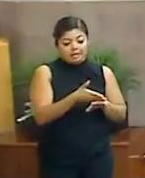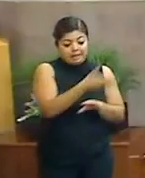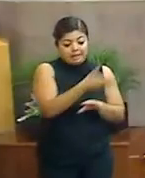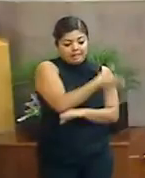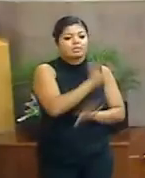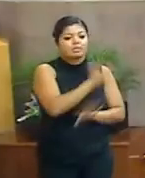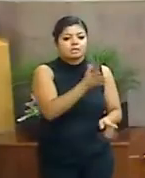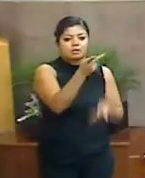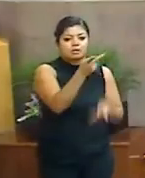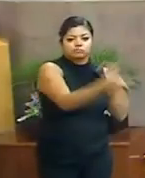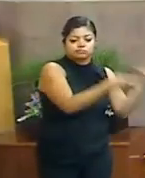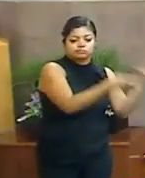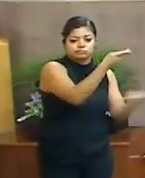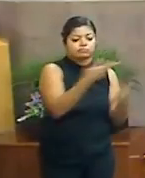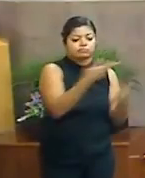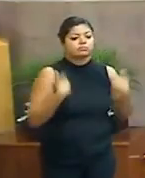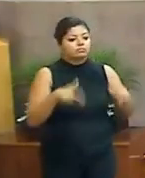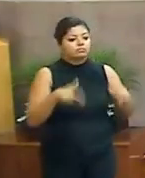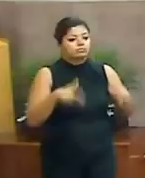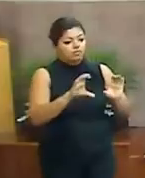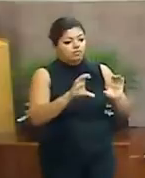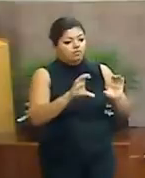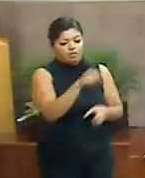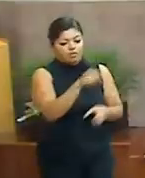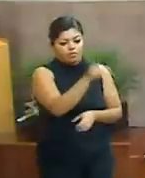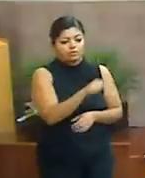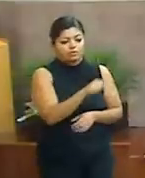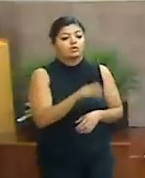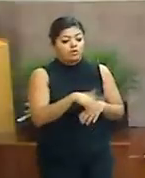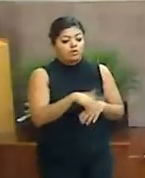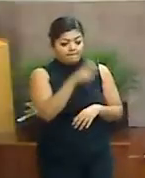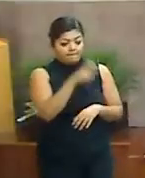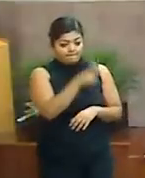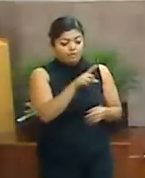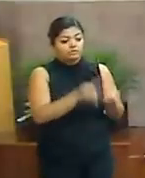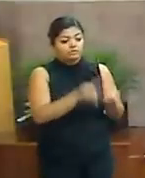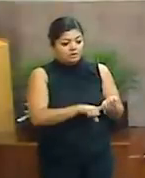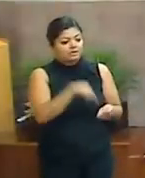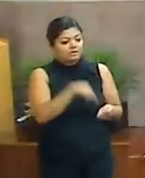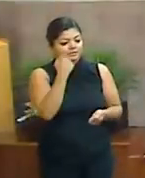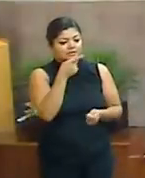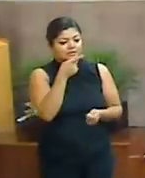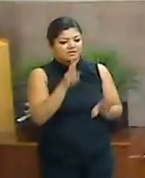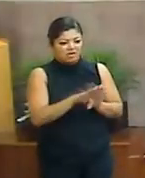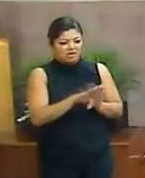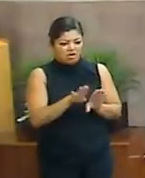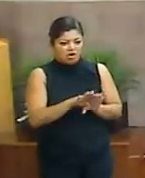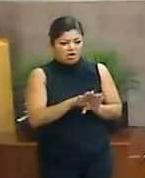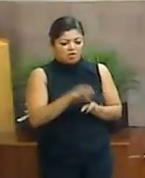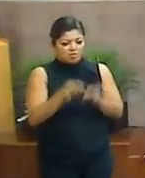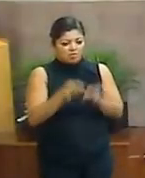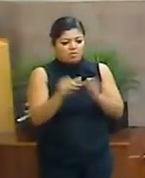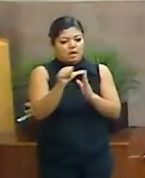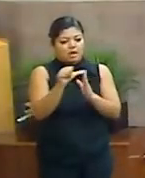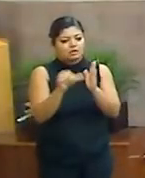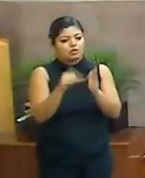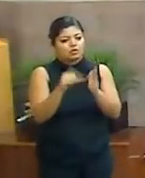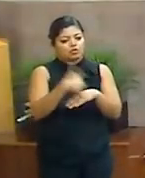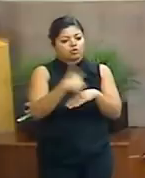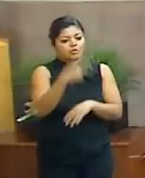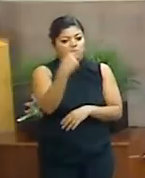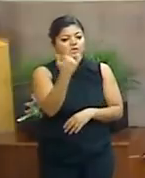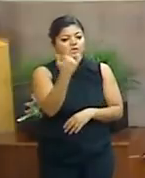las autoridades o representantes comunitarios al derivar esto de una interpretación armónica y funcional de los artículos 2 y